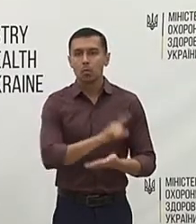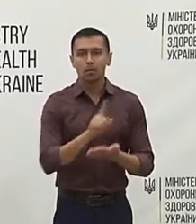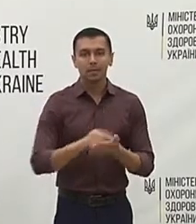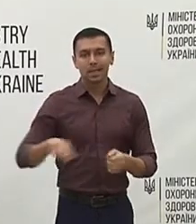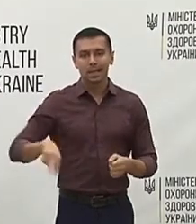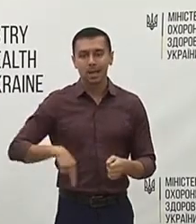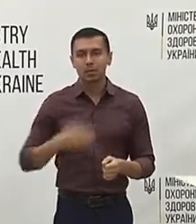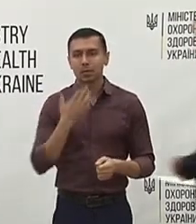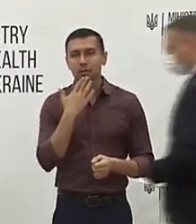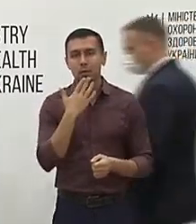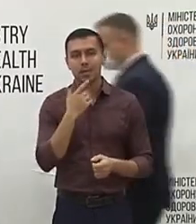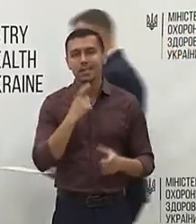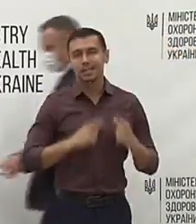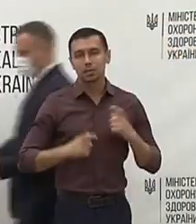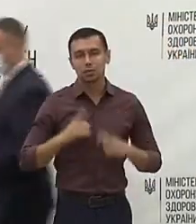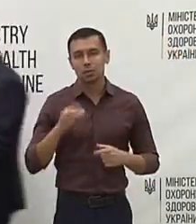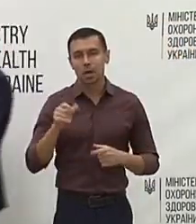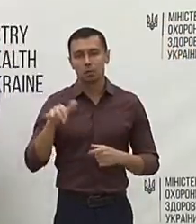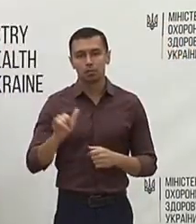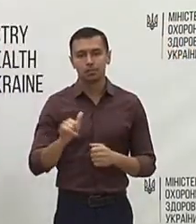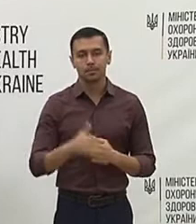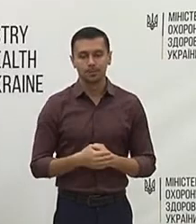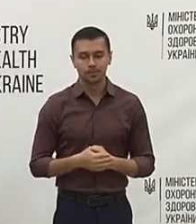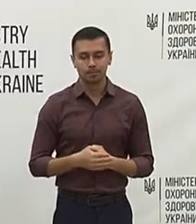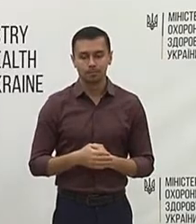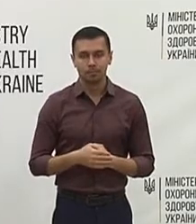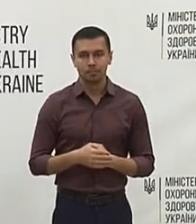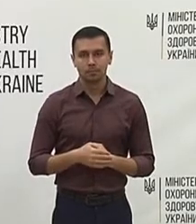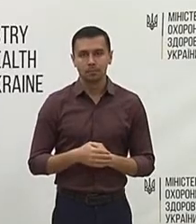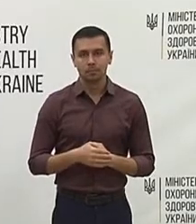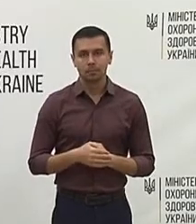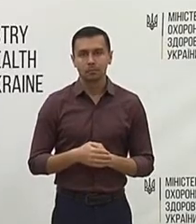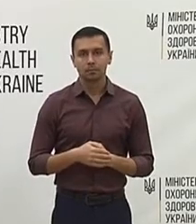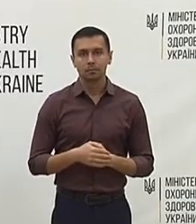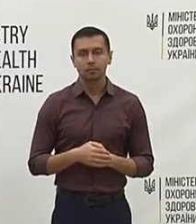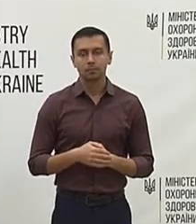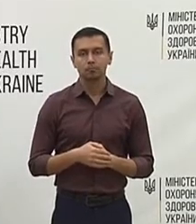обов'язки директора Національного інституту раку.